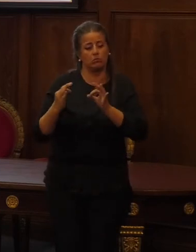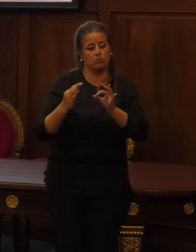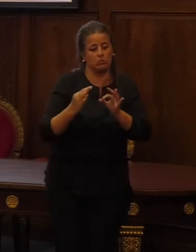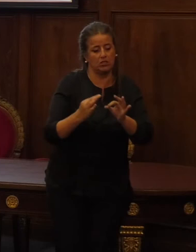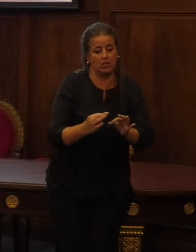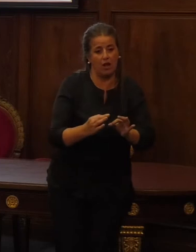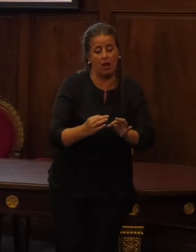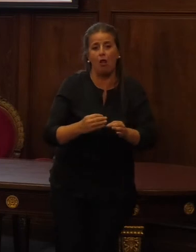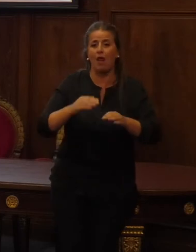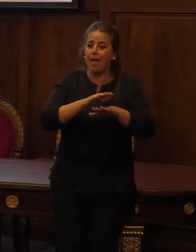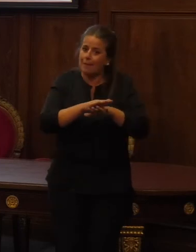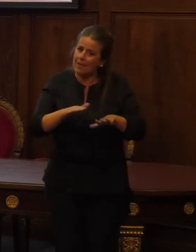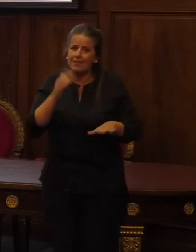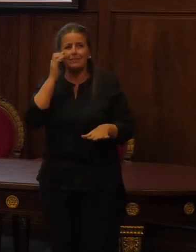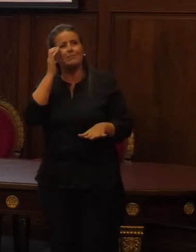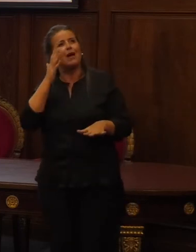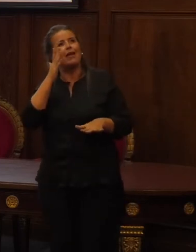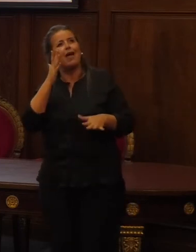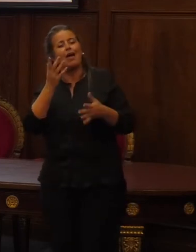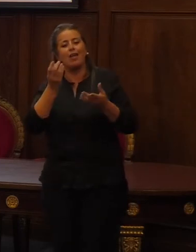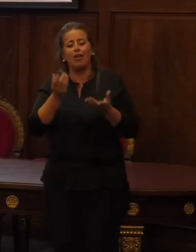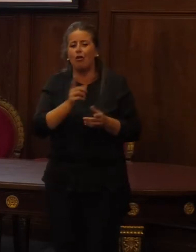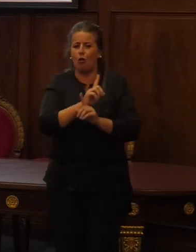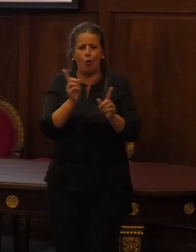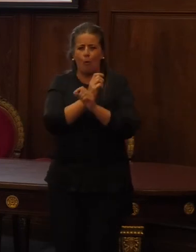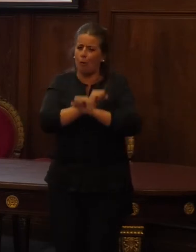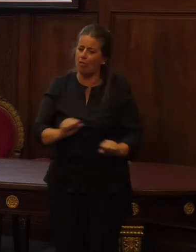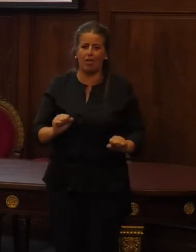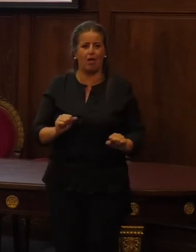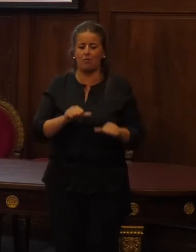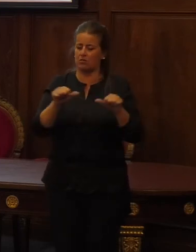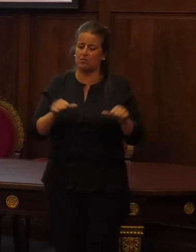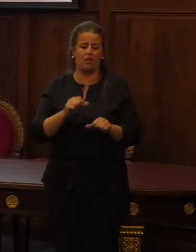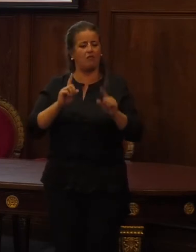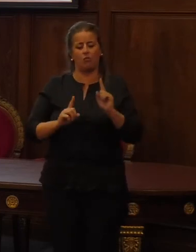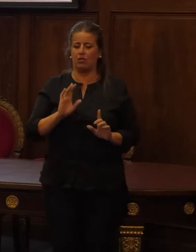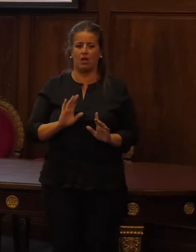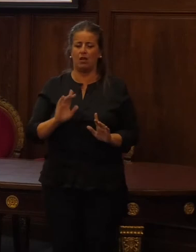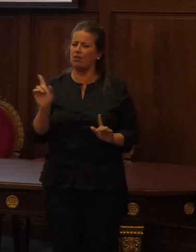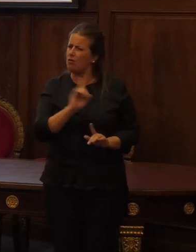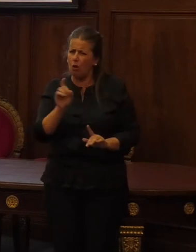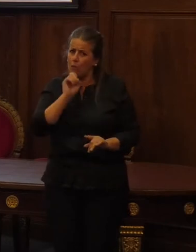la mesa del CDC, no podríamos ser facultad. No era mentira.